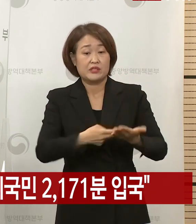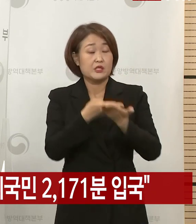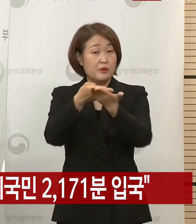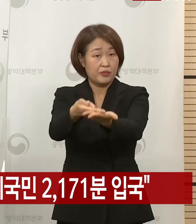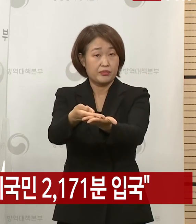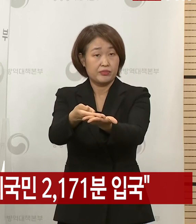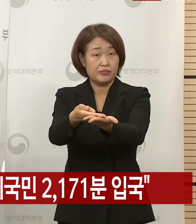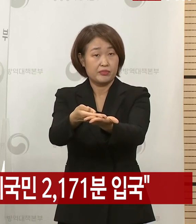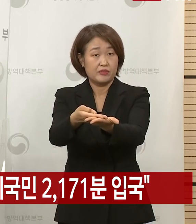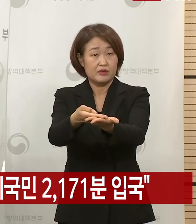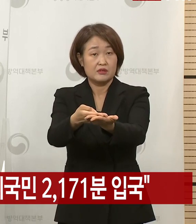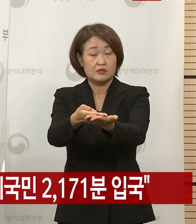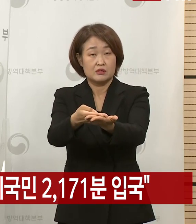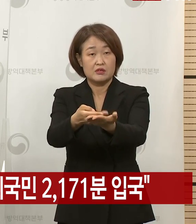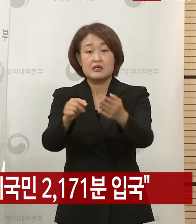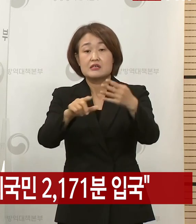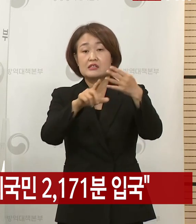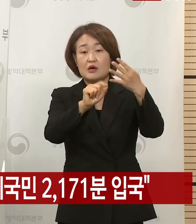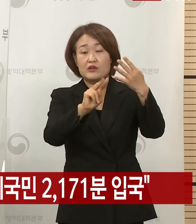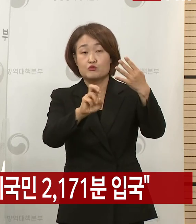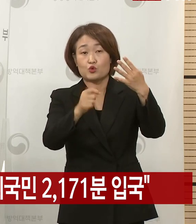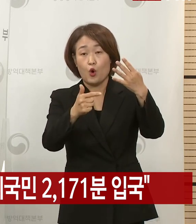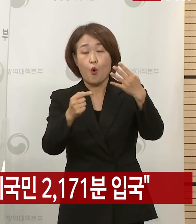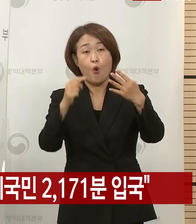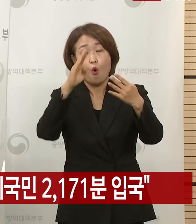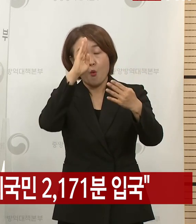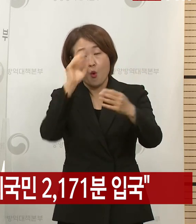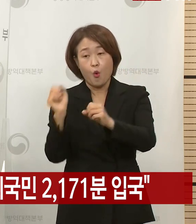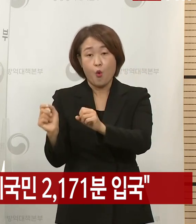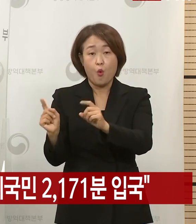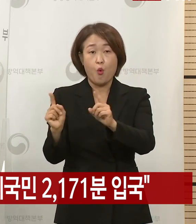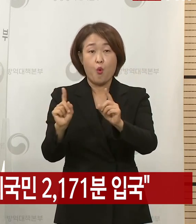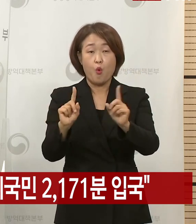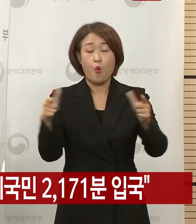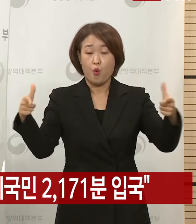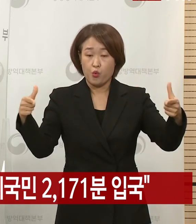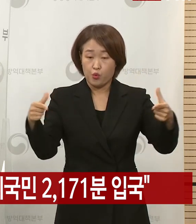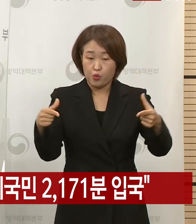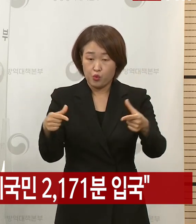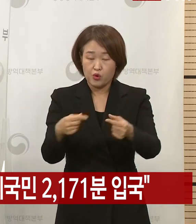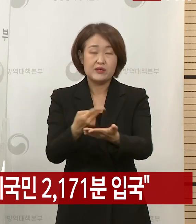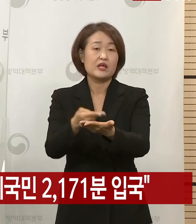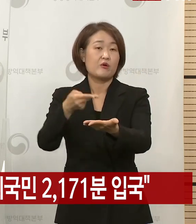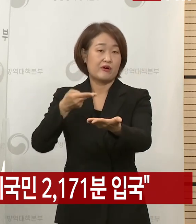후 4월 26일 증상이 호전되어 퇴원한 사례입니다.